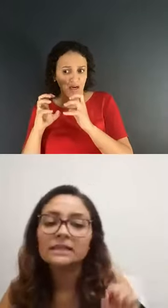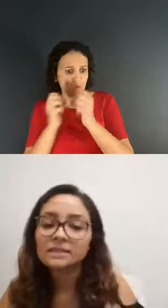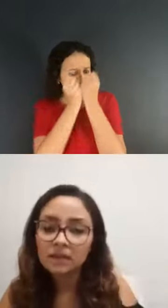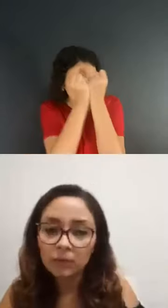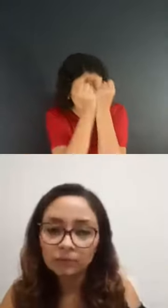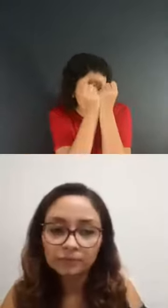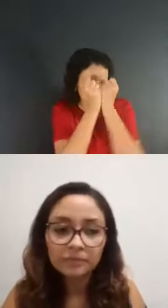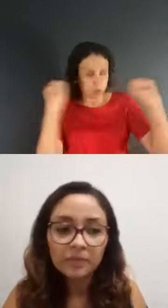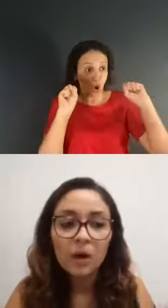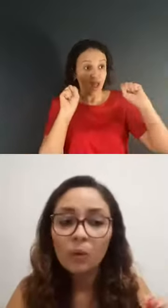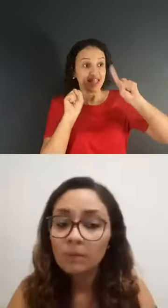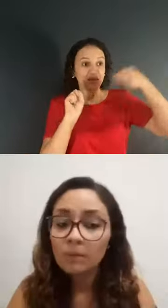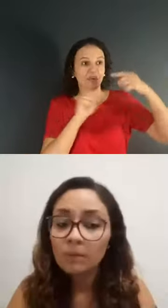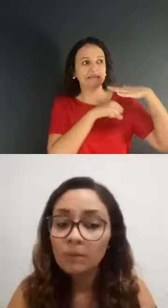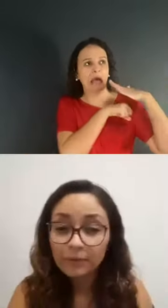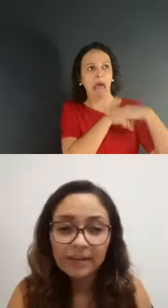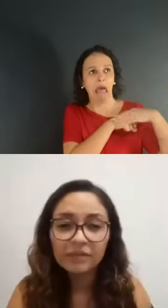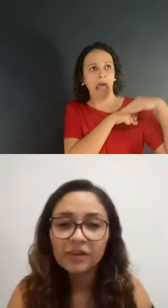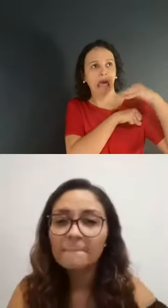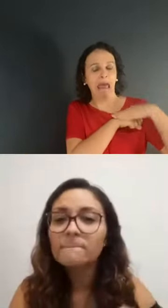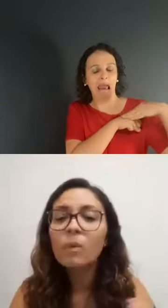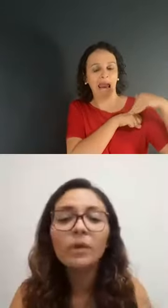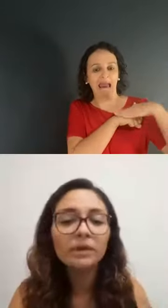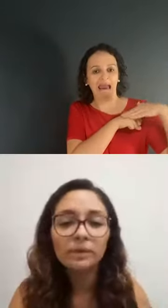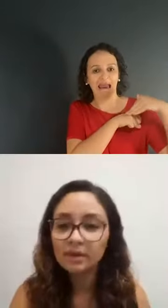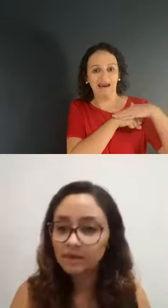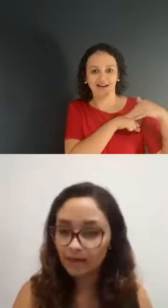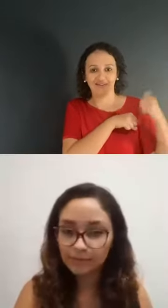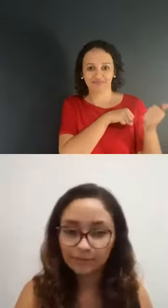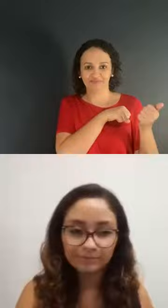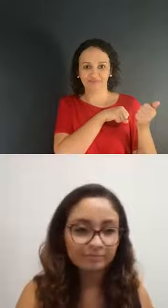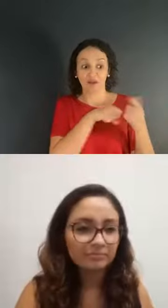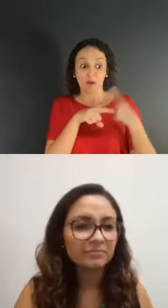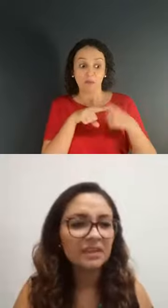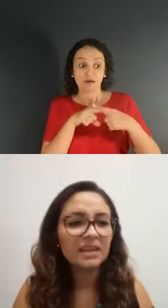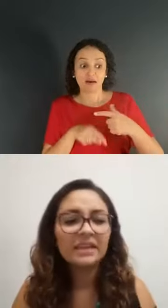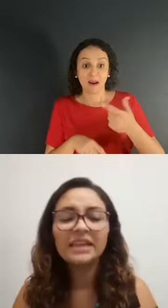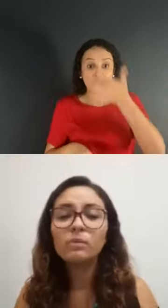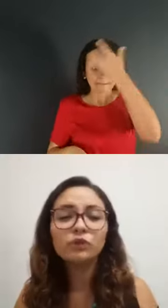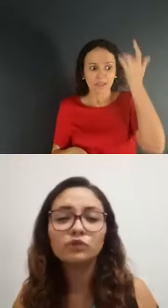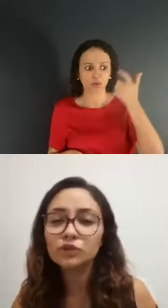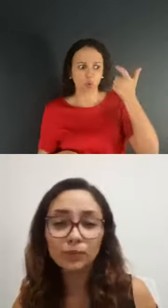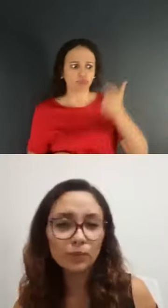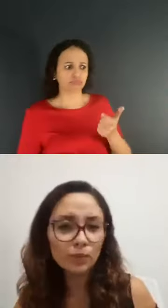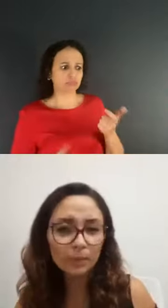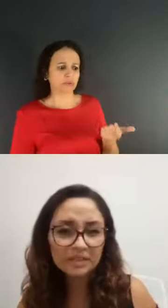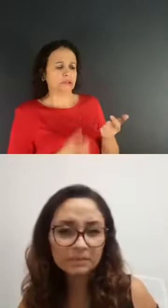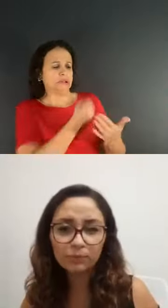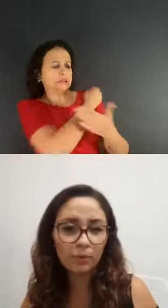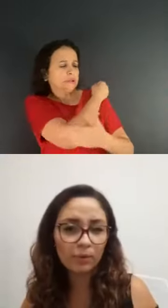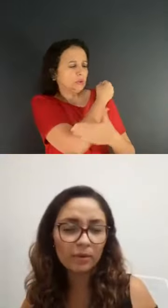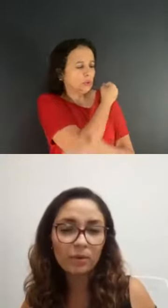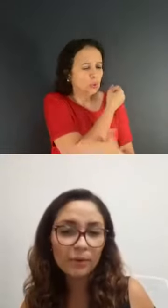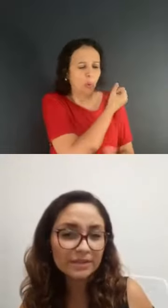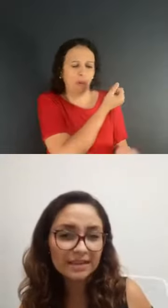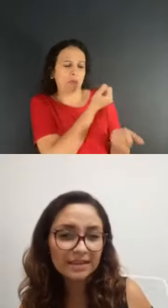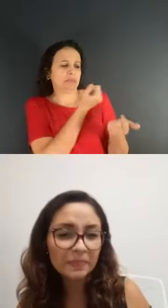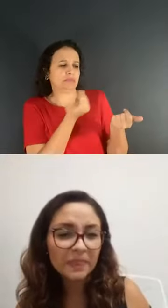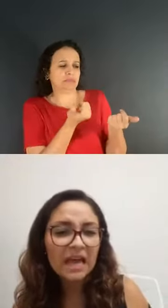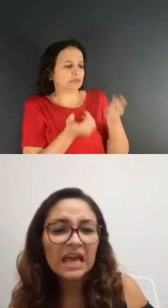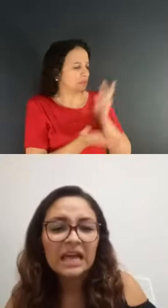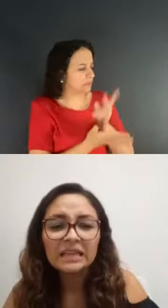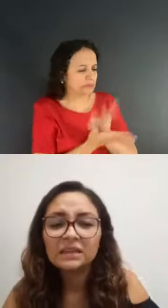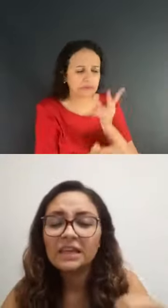Na tensão, o abusador ele fica muito irritado. Tem muitos ciúmes por pouca